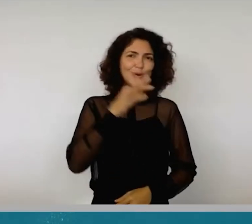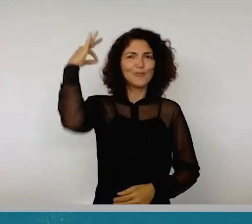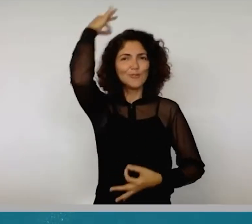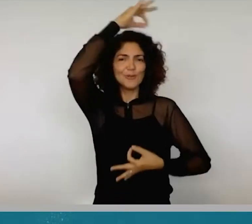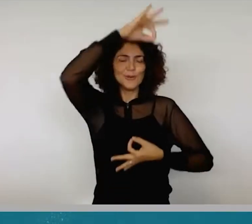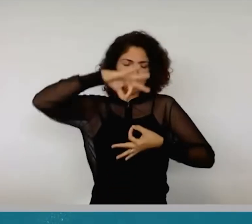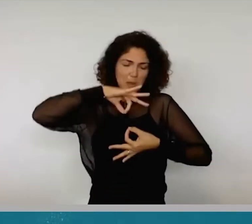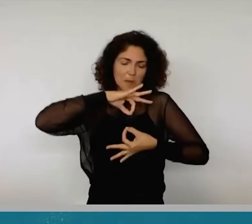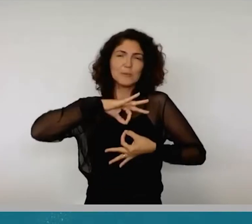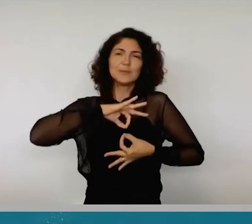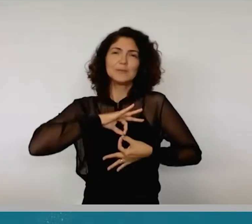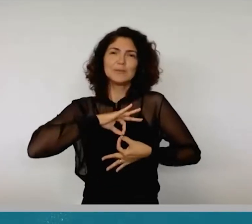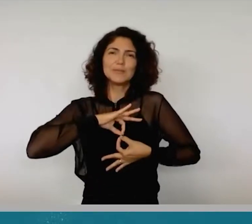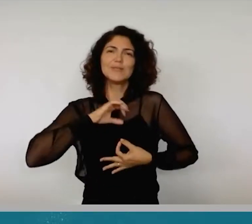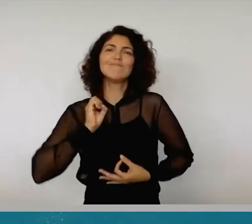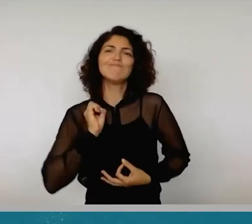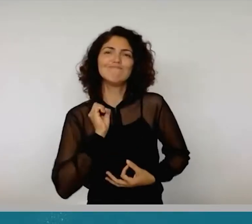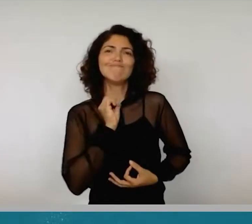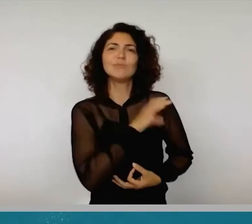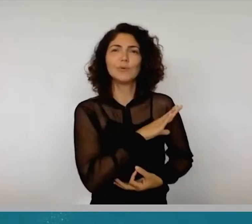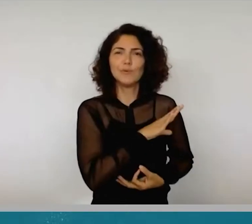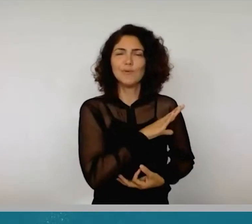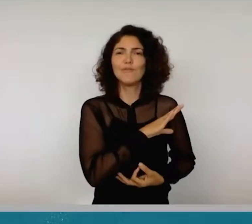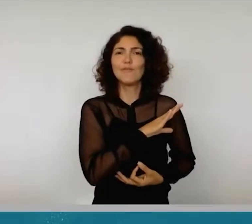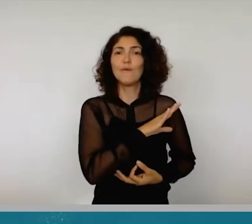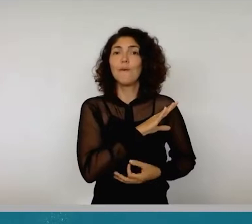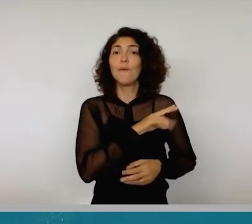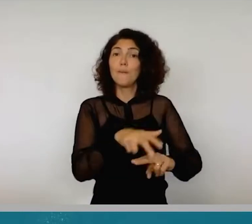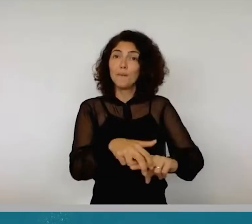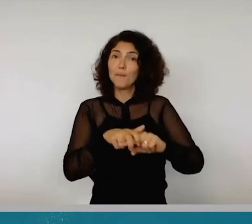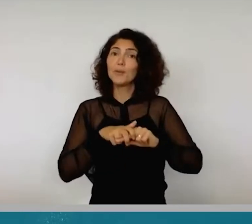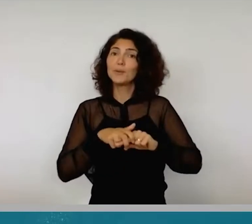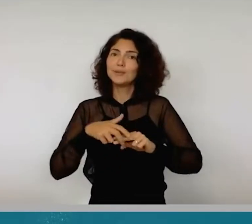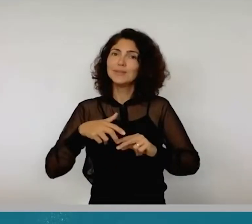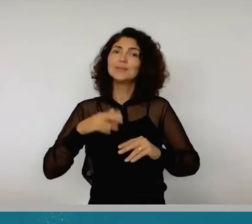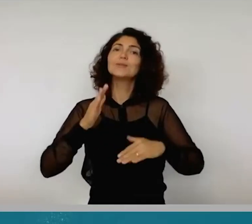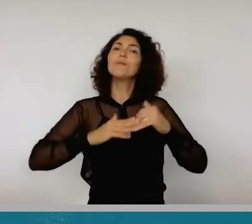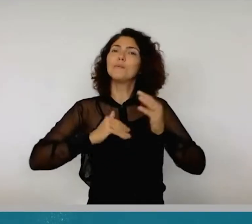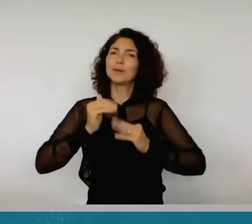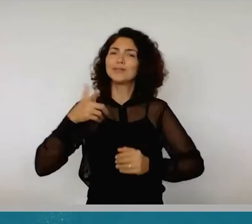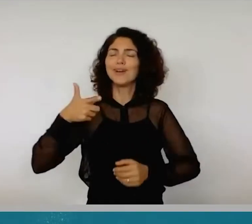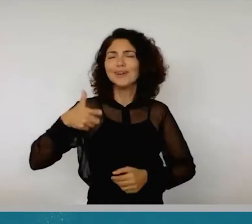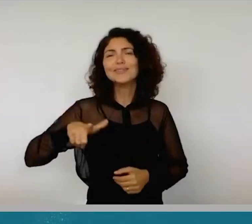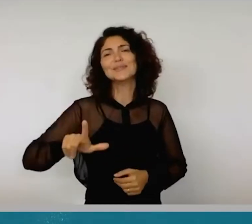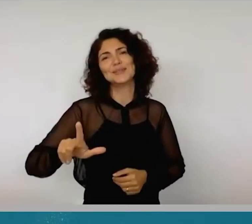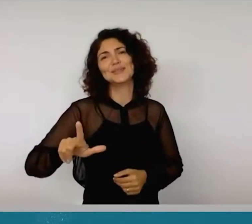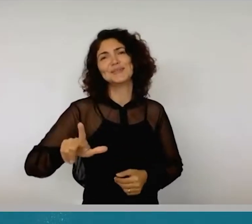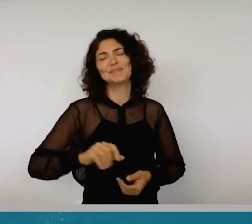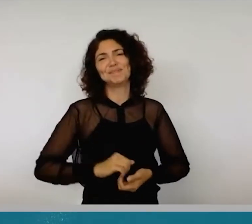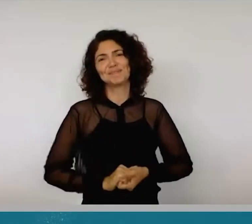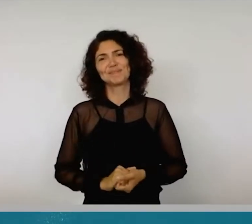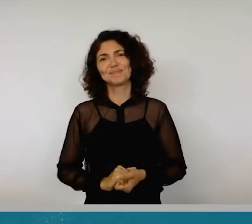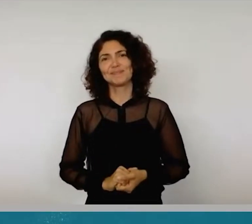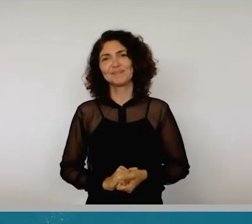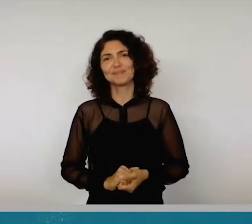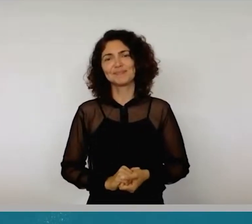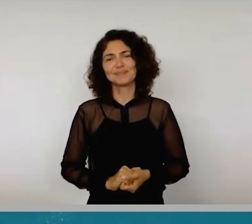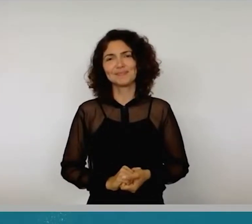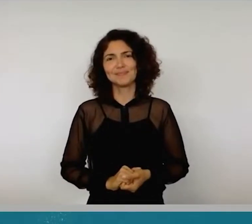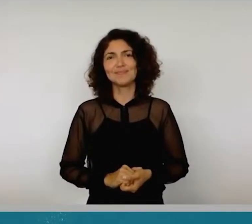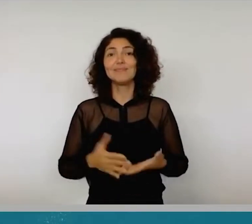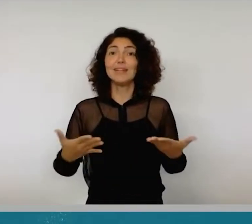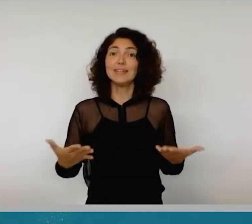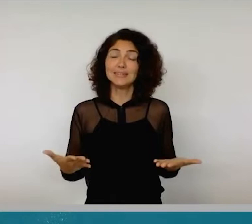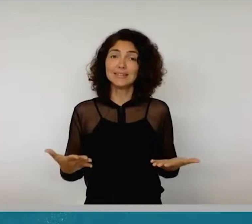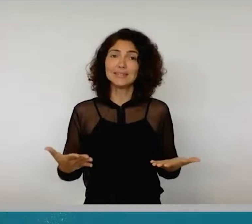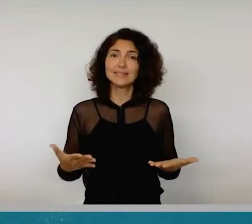praticar a nova lei, a lei do reino dos céus. E nós então vimos